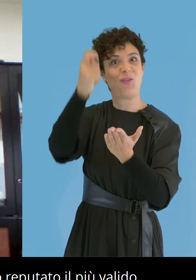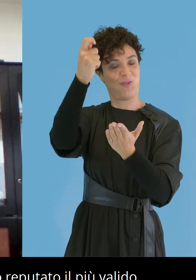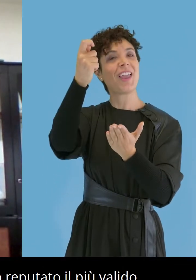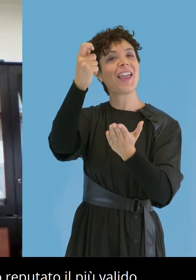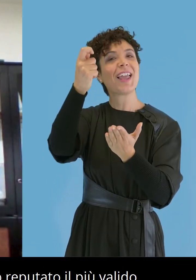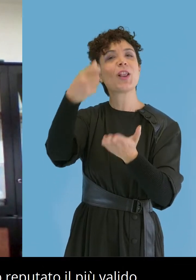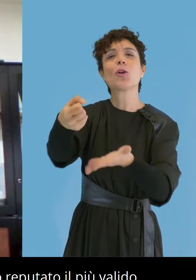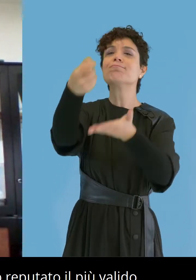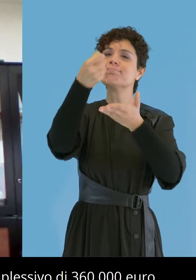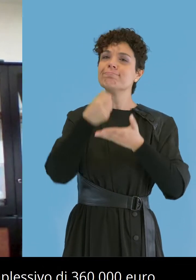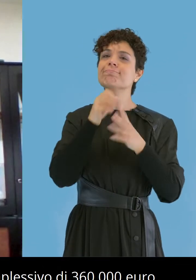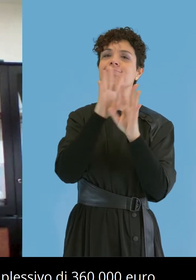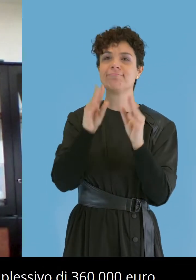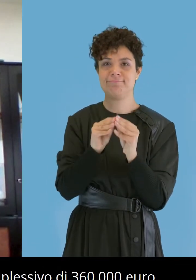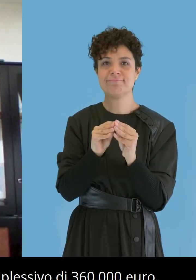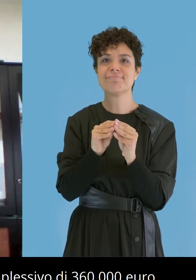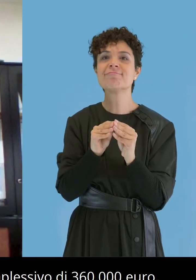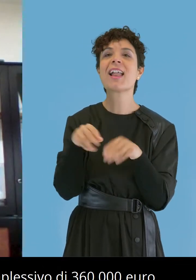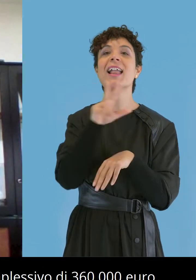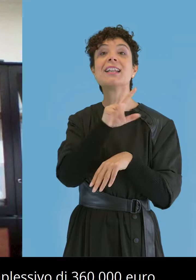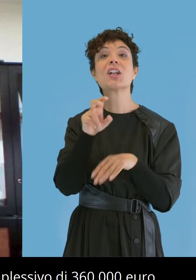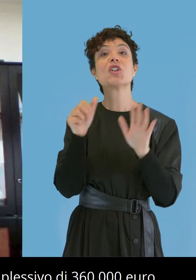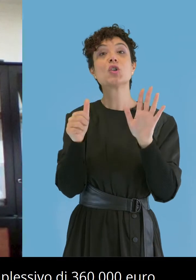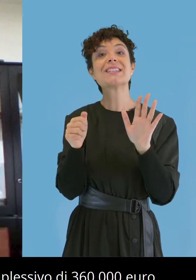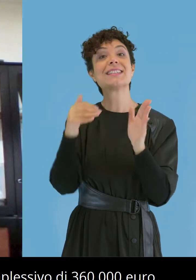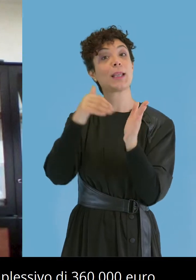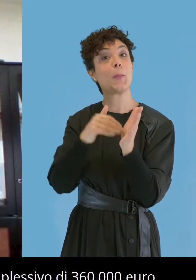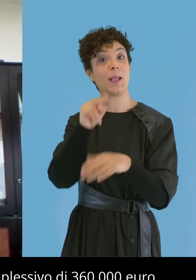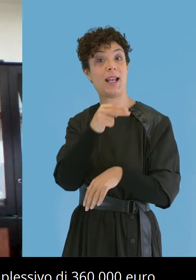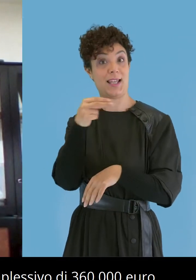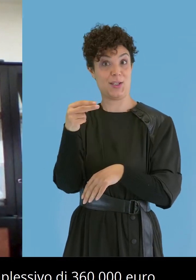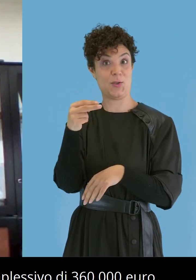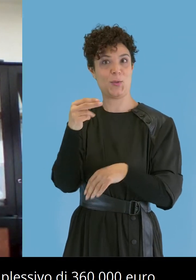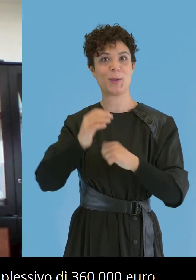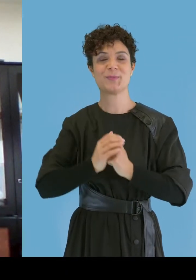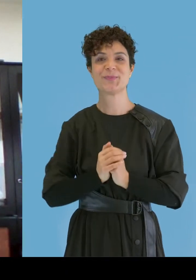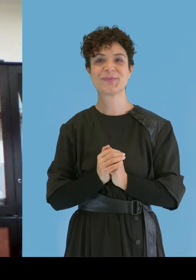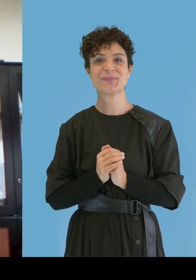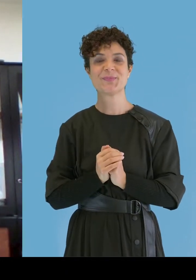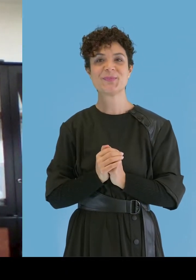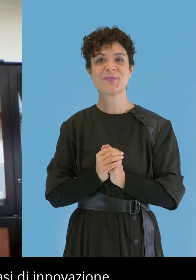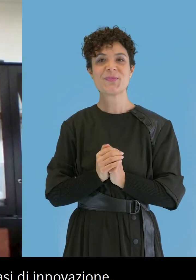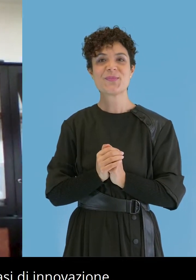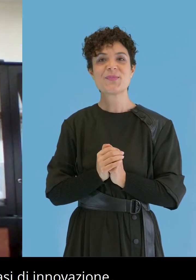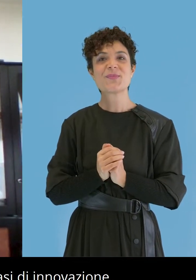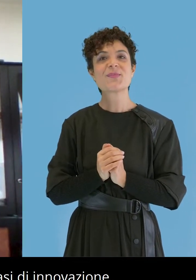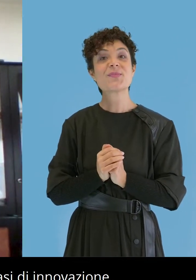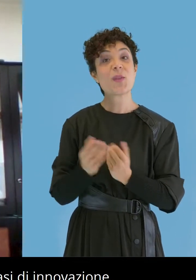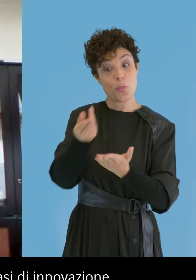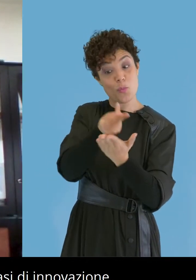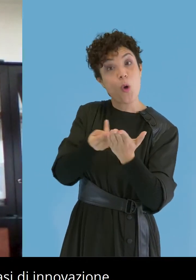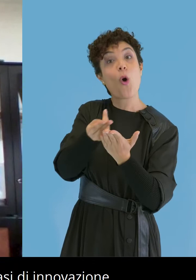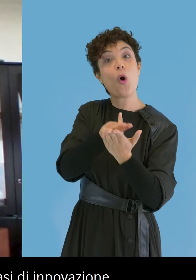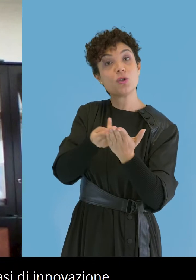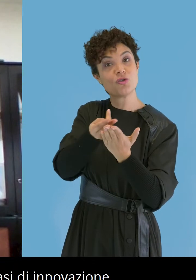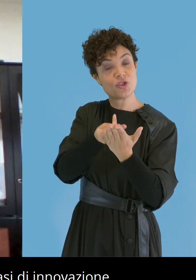stato reputato il più valido e ha avuto accesso al finanziamento complessivo di 360.000 euro. Questo progetto, che